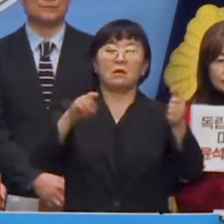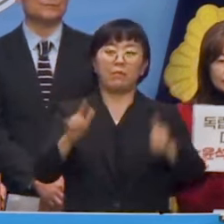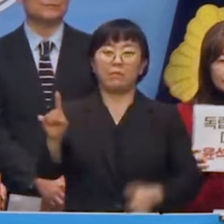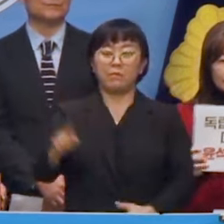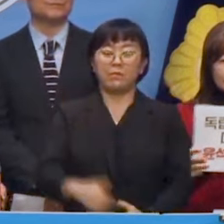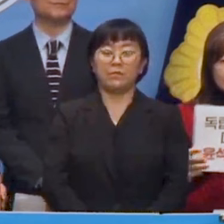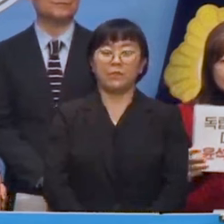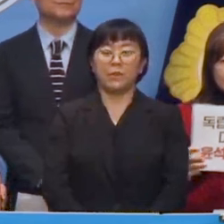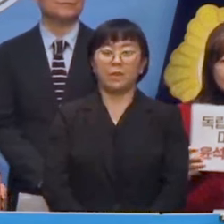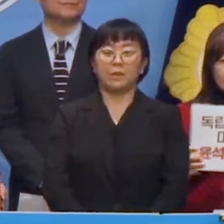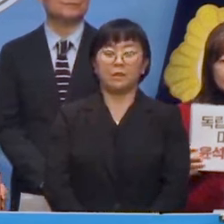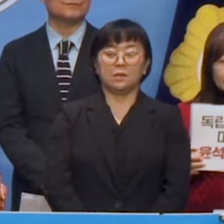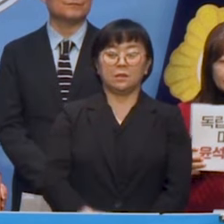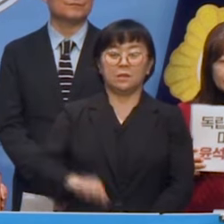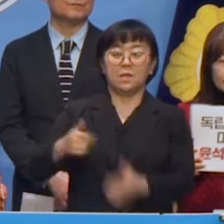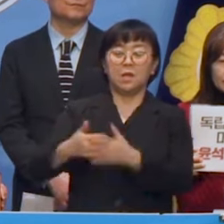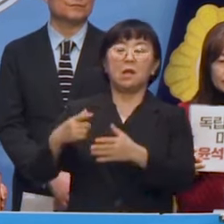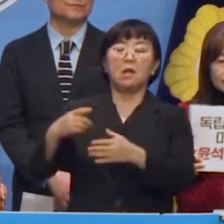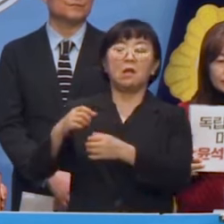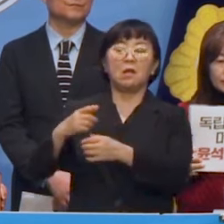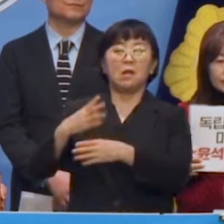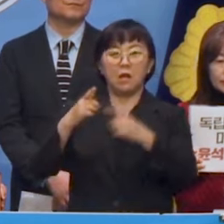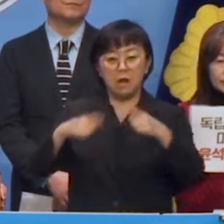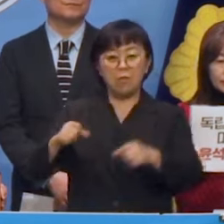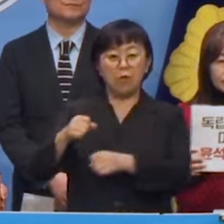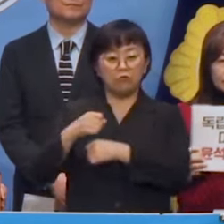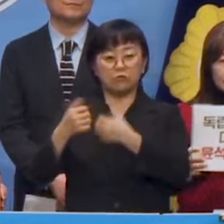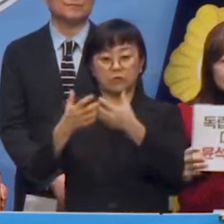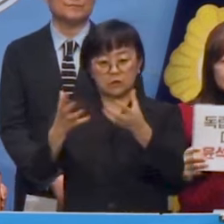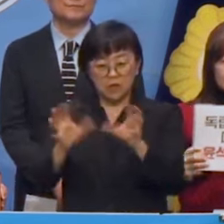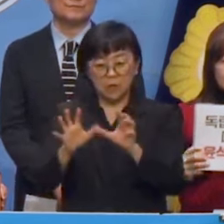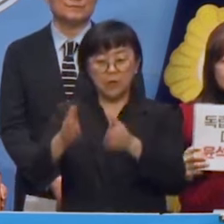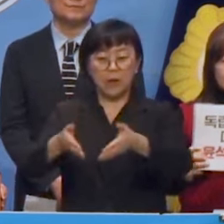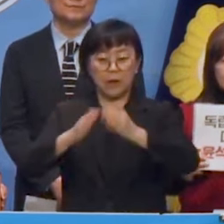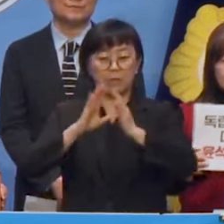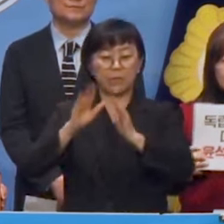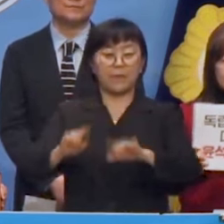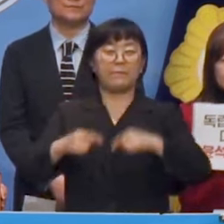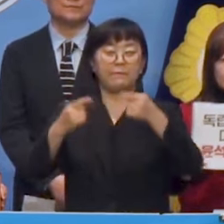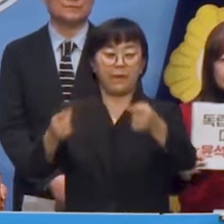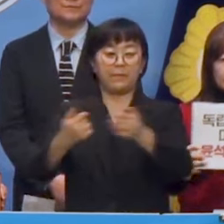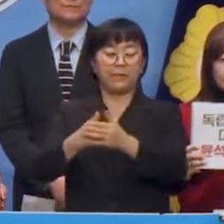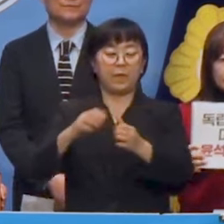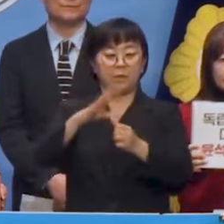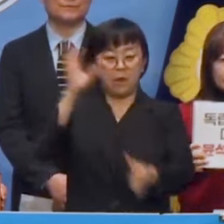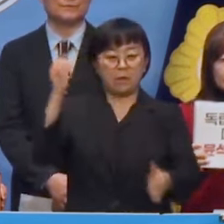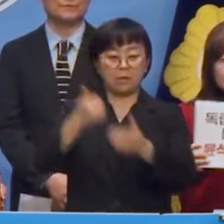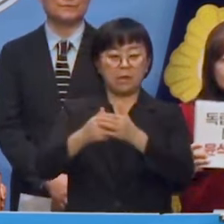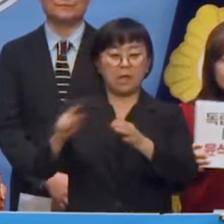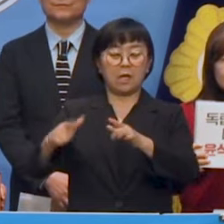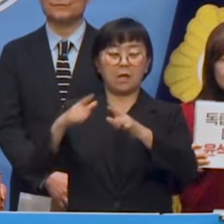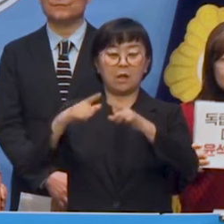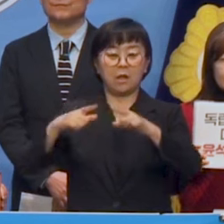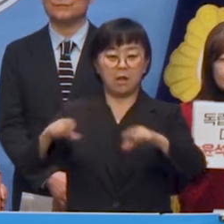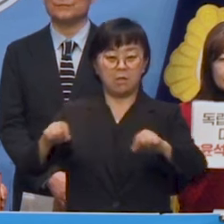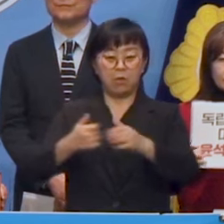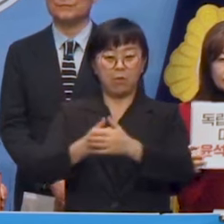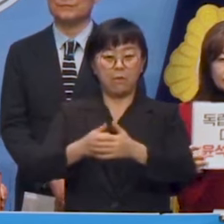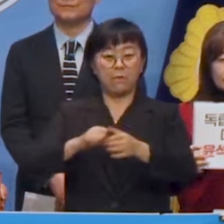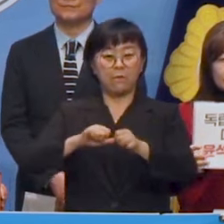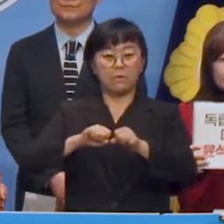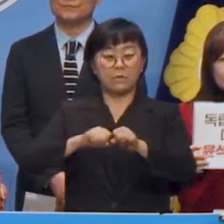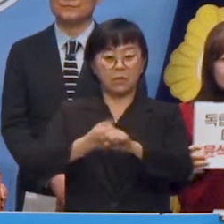어떻습니까? 자위대 창설 50주년 기념식에 참여했던 자로 해방 이후 친일 반민족 행위자를 처벌하기 위해